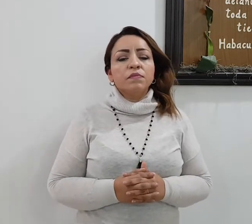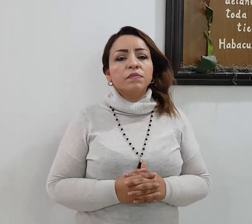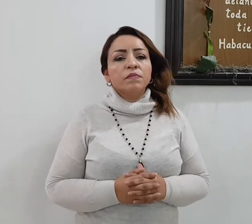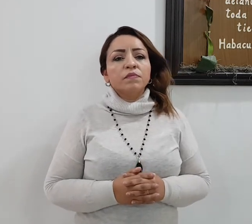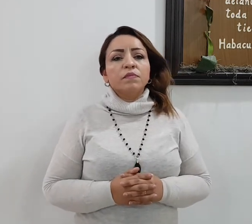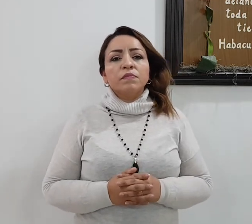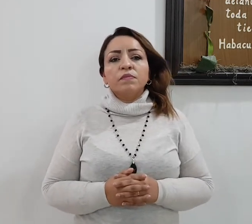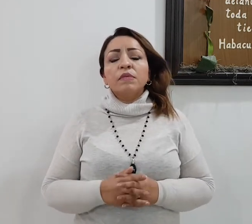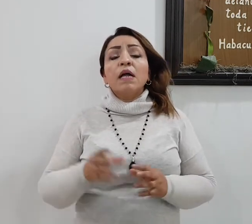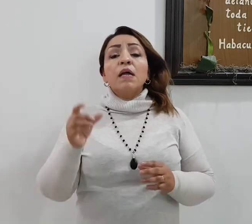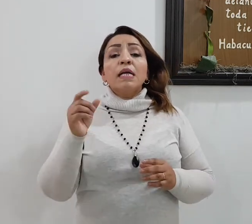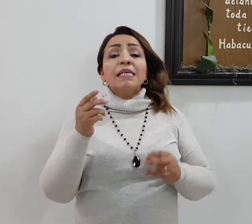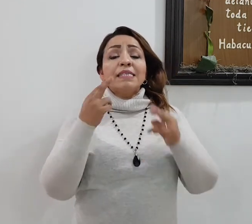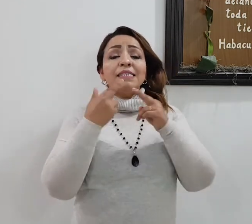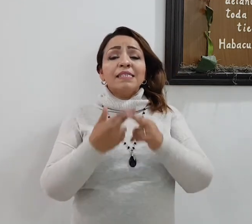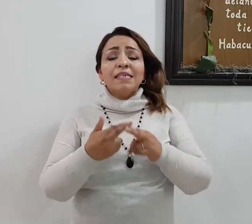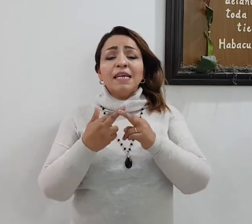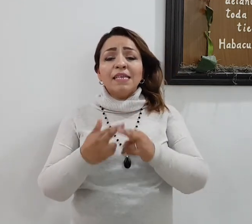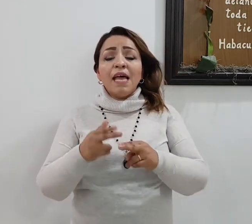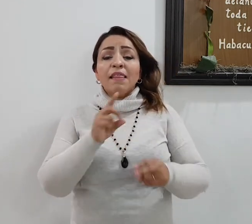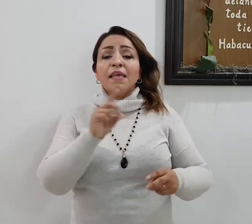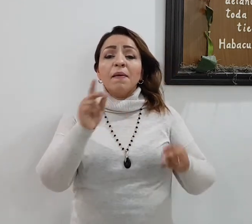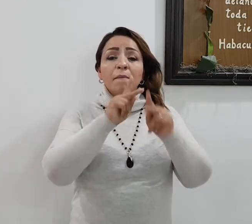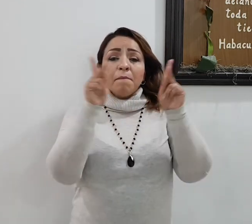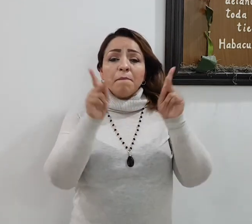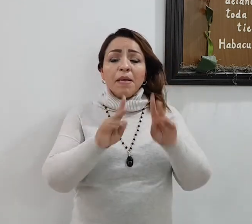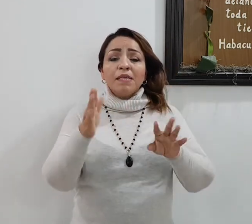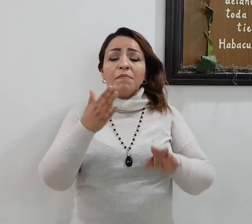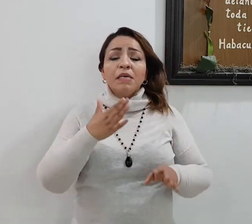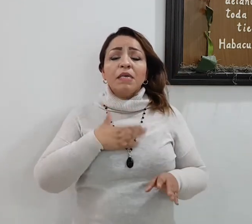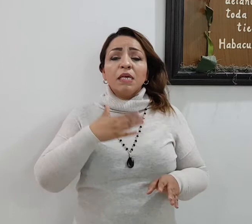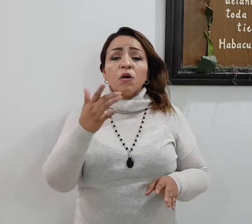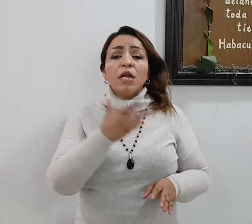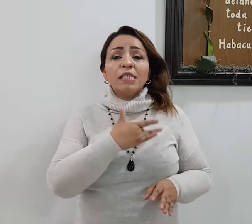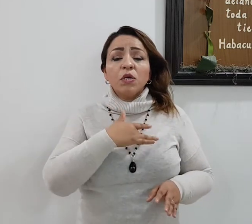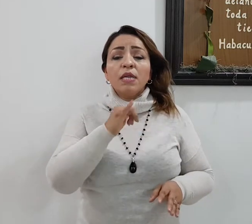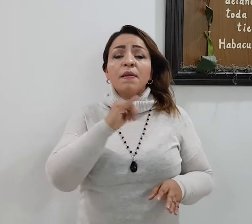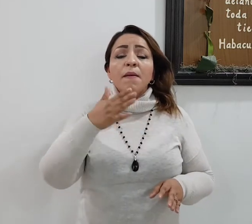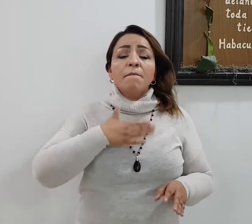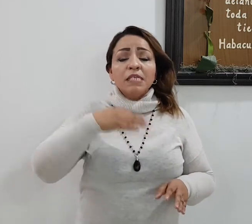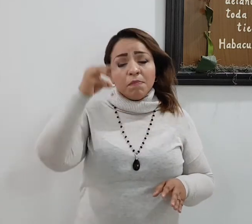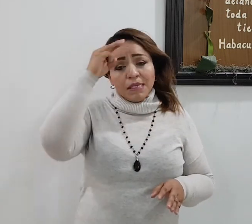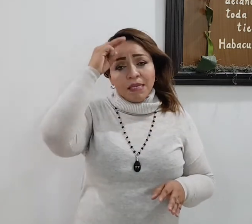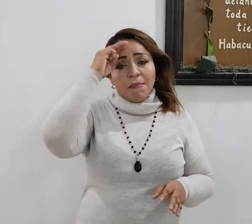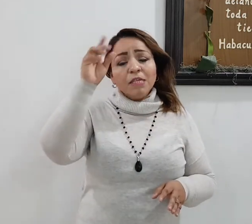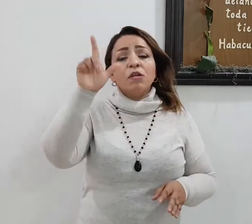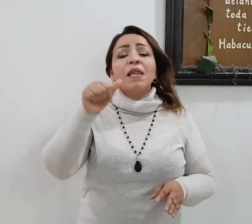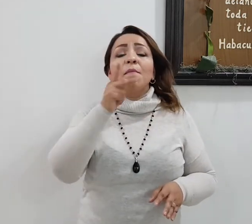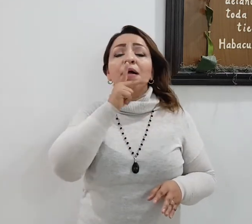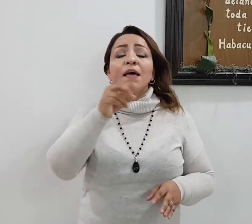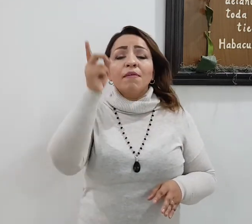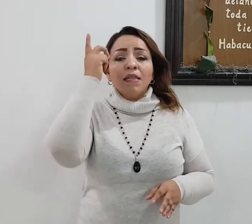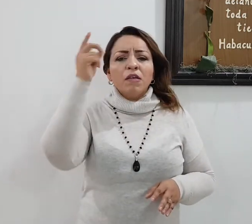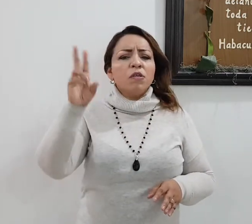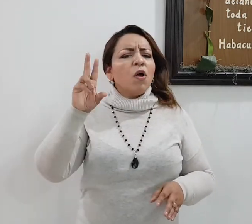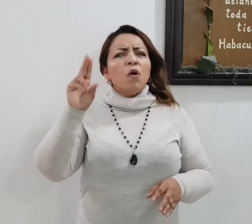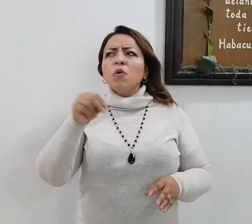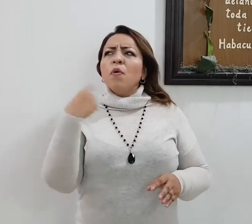pensamientos. Y entonces, y solo entonces, puedo descansar en lo que Dios dice, no en lo que yo creo, no en las circunstancias que se